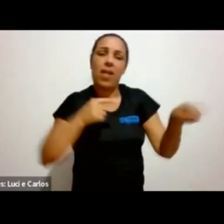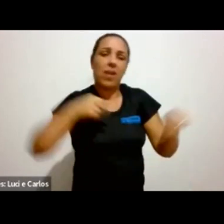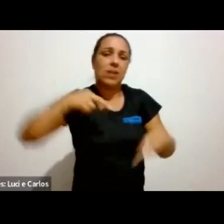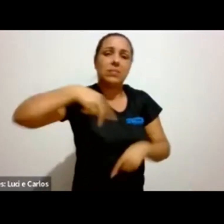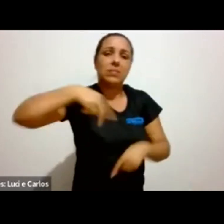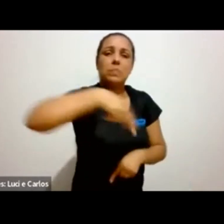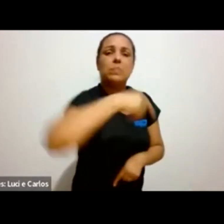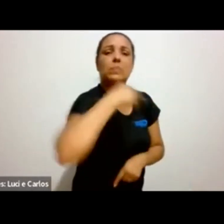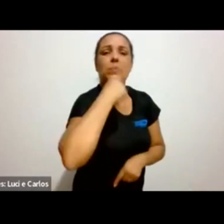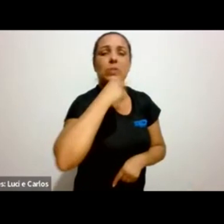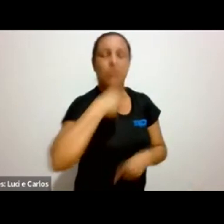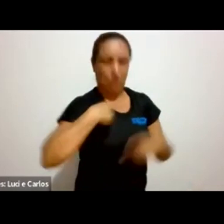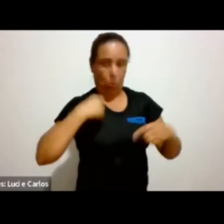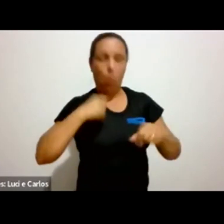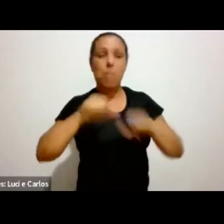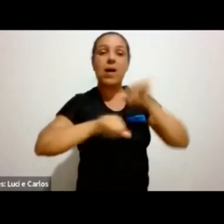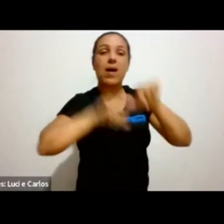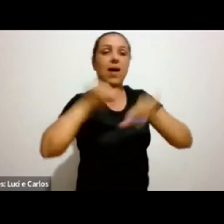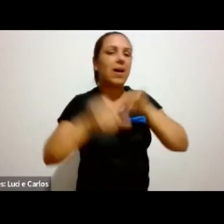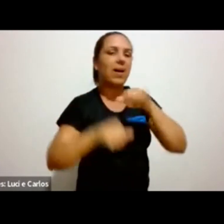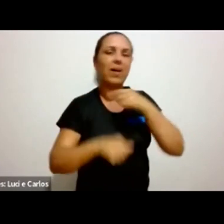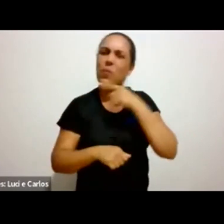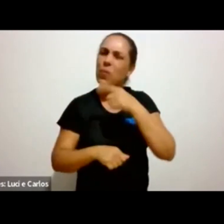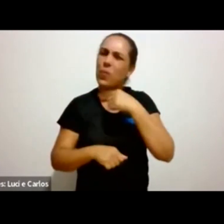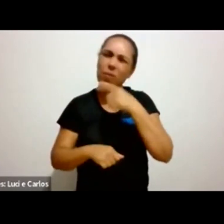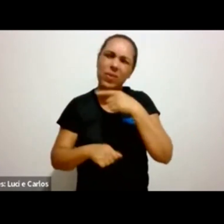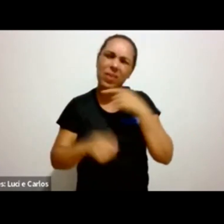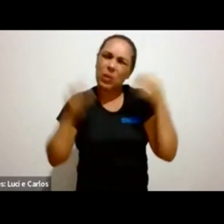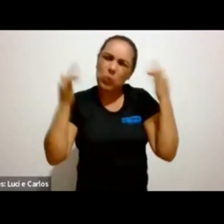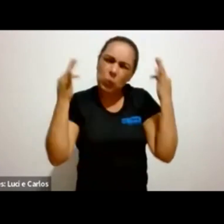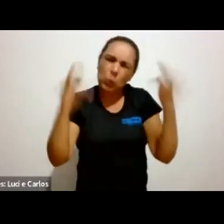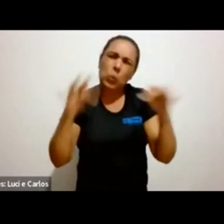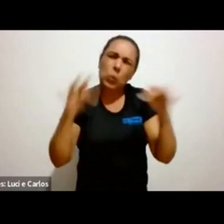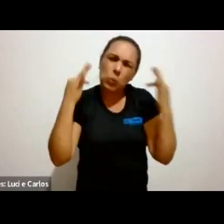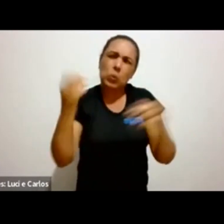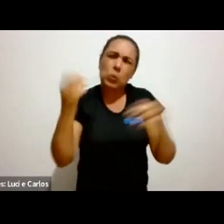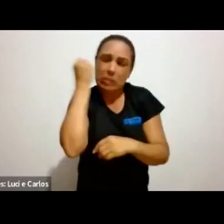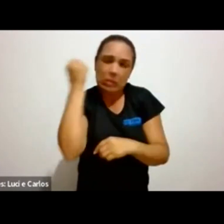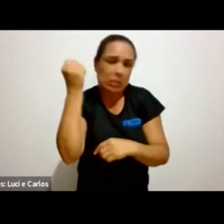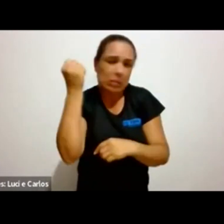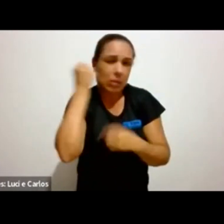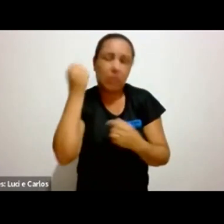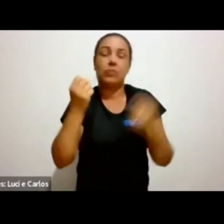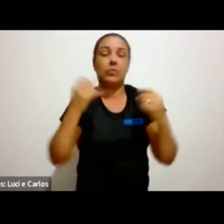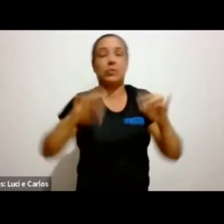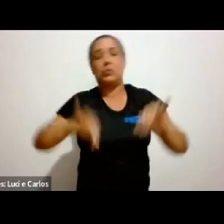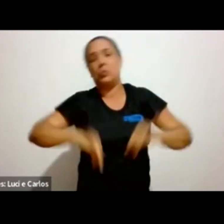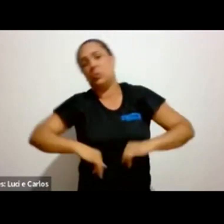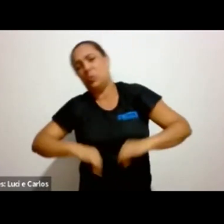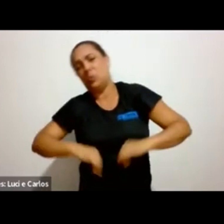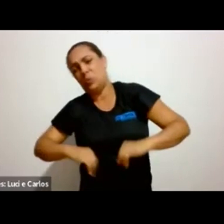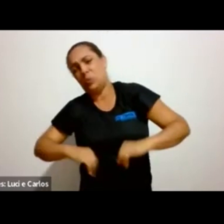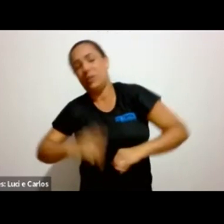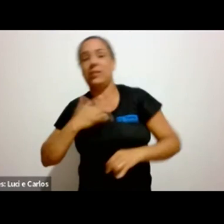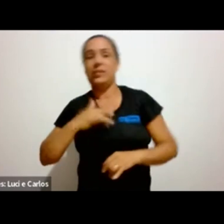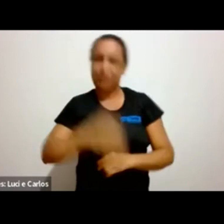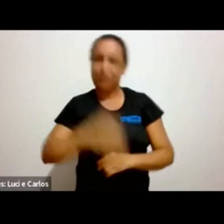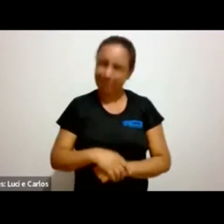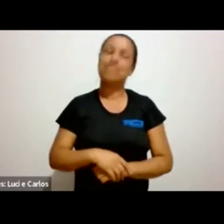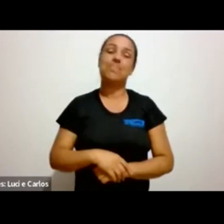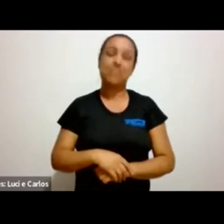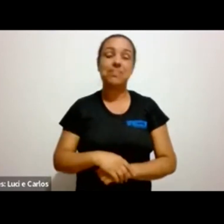Então você imagine uma situação dessa, né? Coisas que são muito simples para nós que somos pessoas